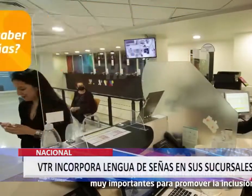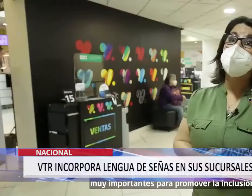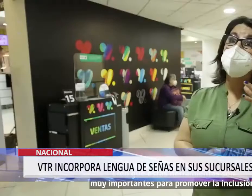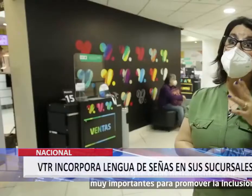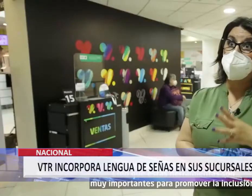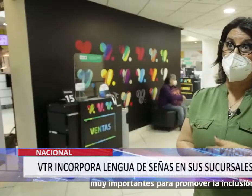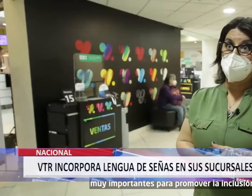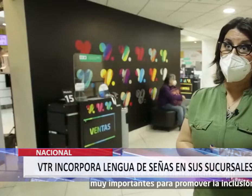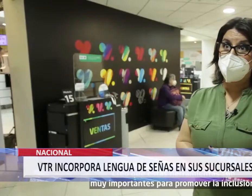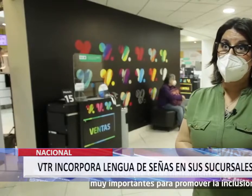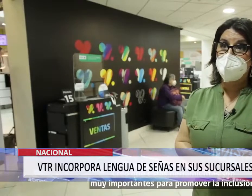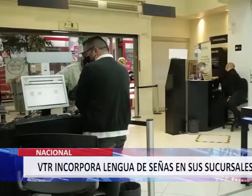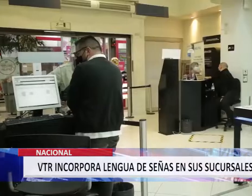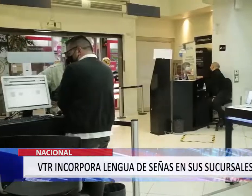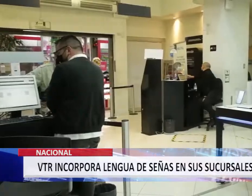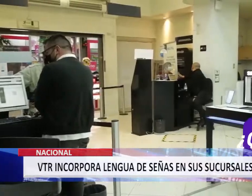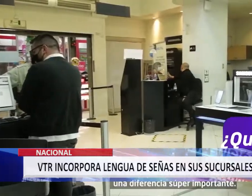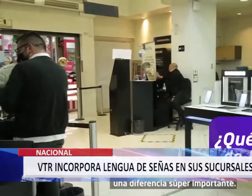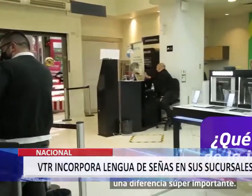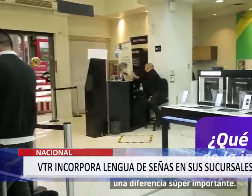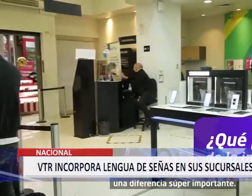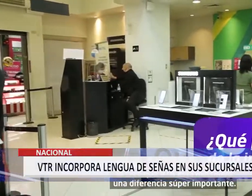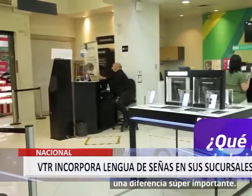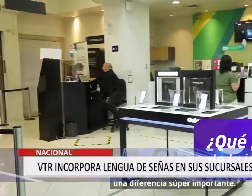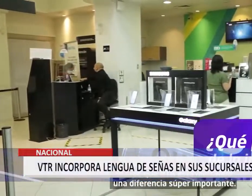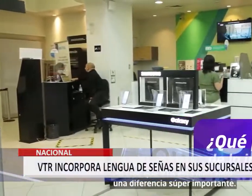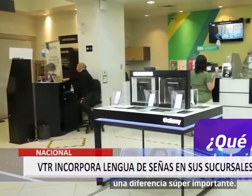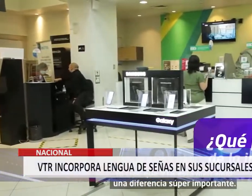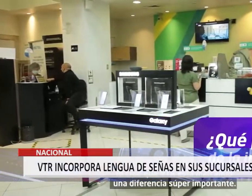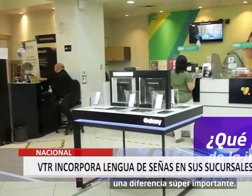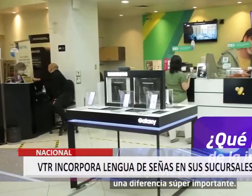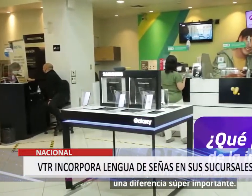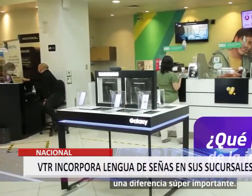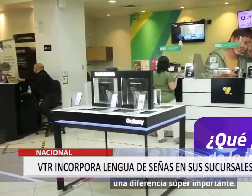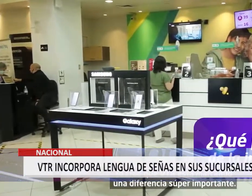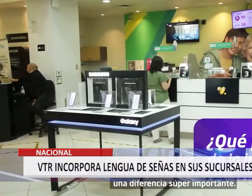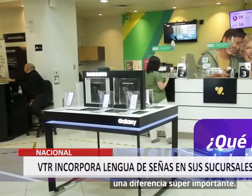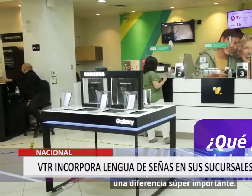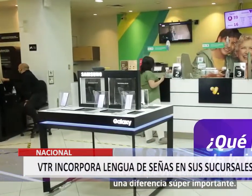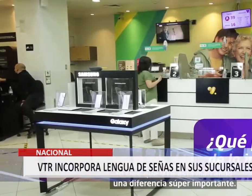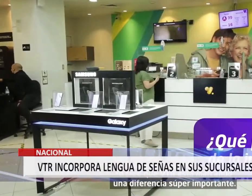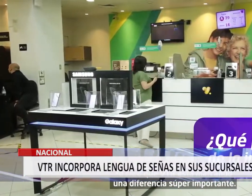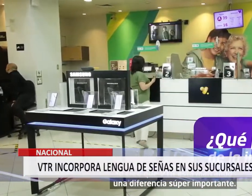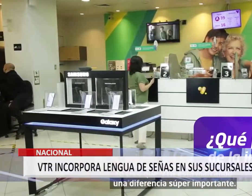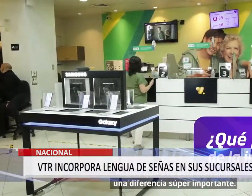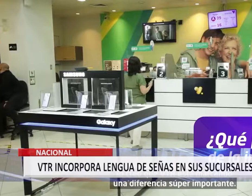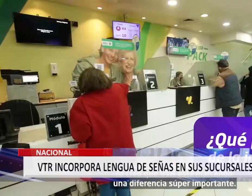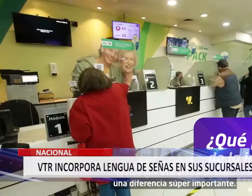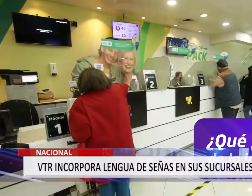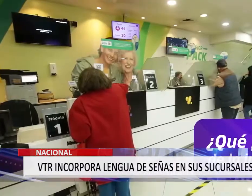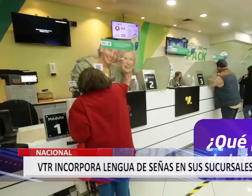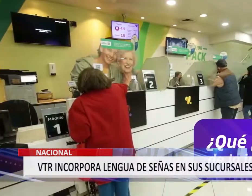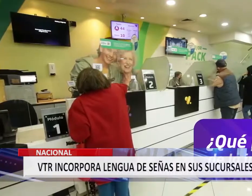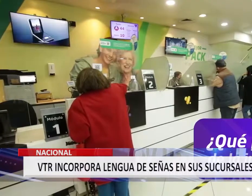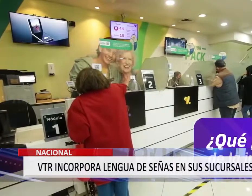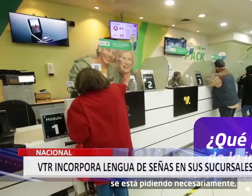y estuvo dividido en cinco módulos para lograr comprender la simbología más básica como expresar emociones hasta jerga corporativa.